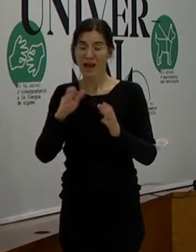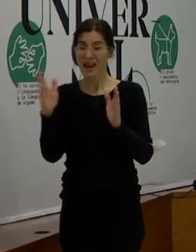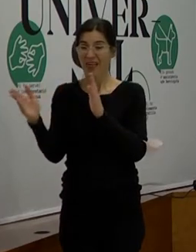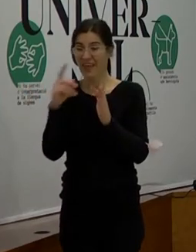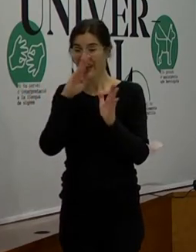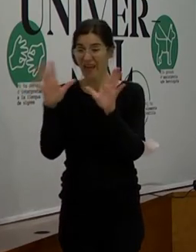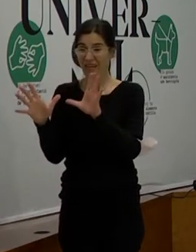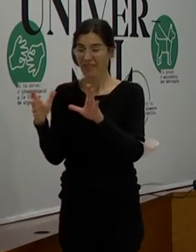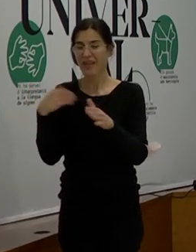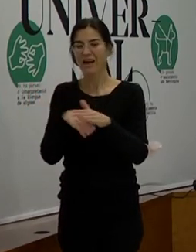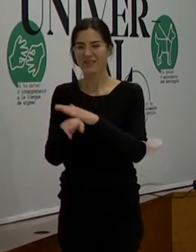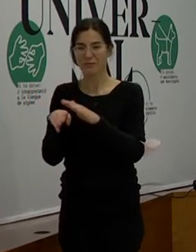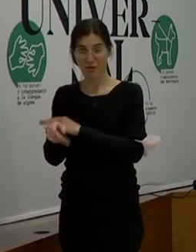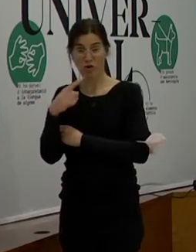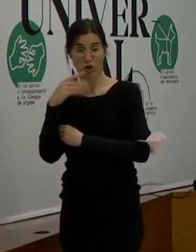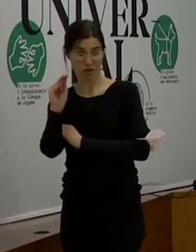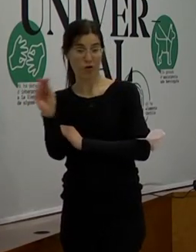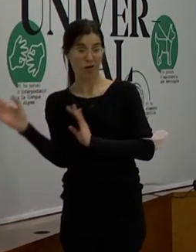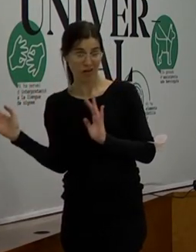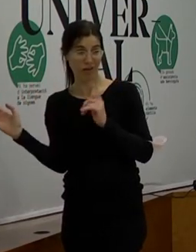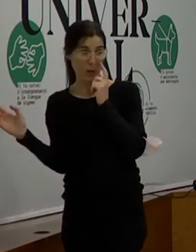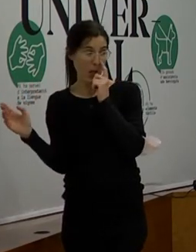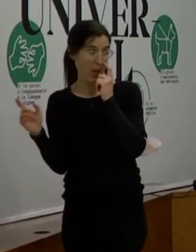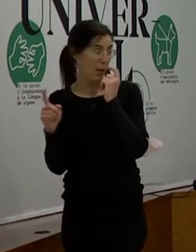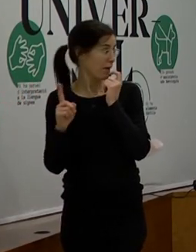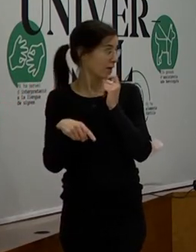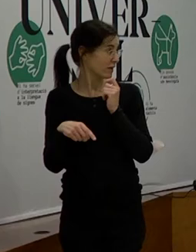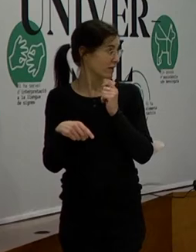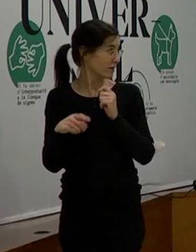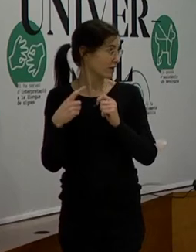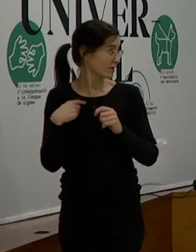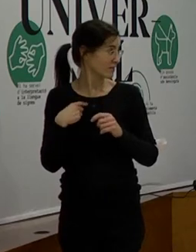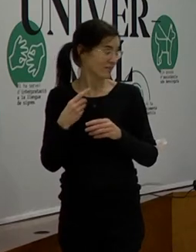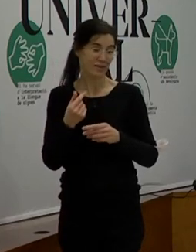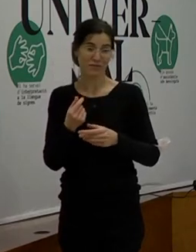digo. Y además, es un negocio, ¿eh?